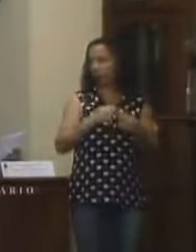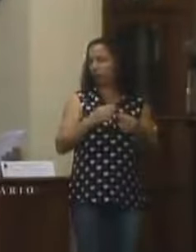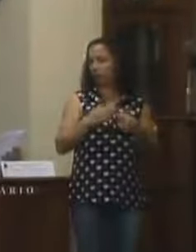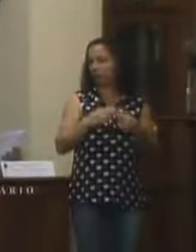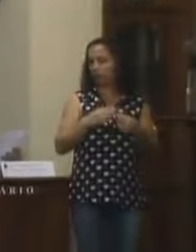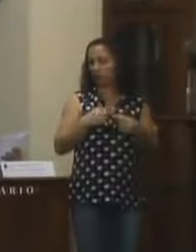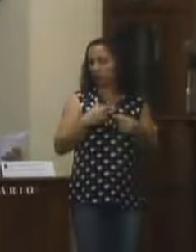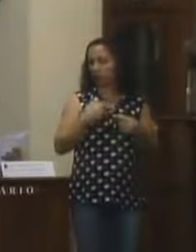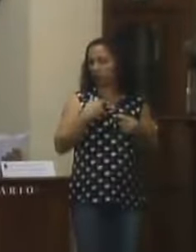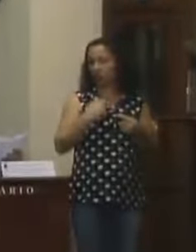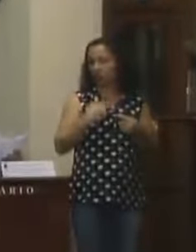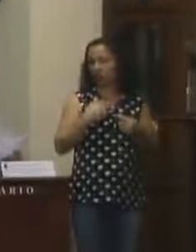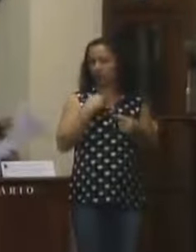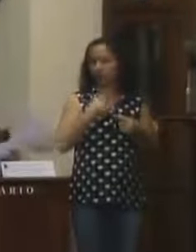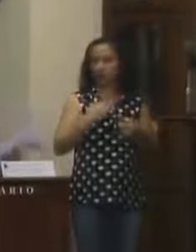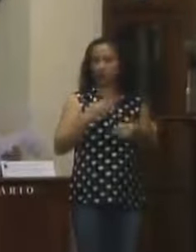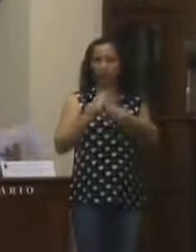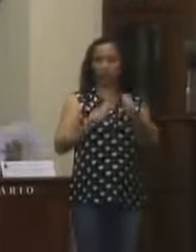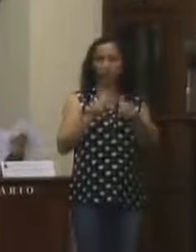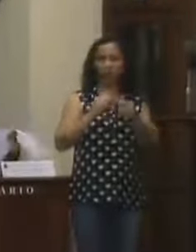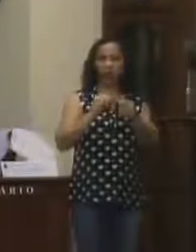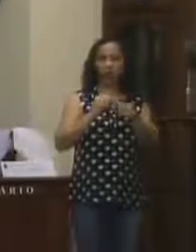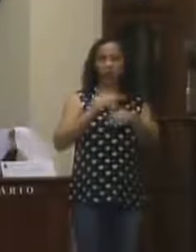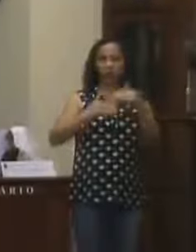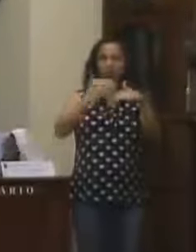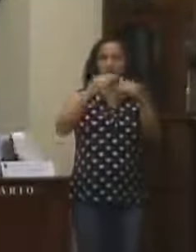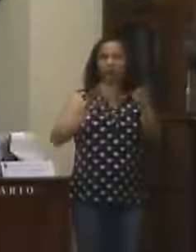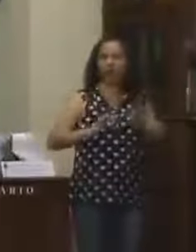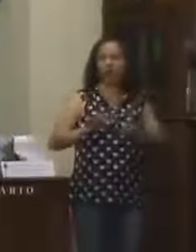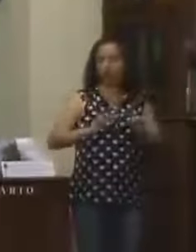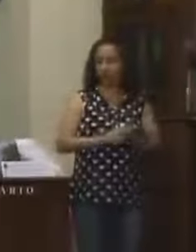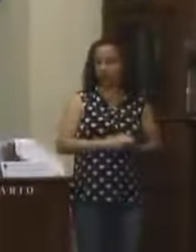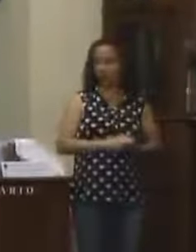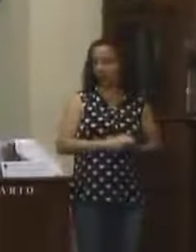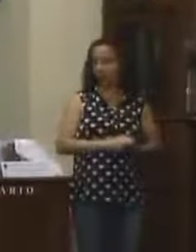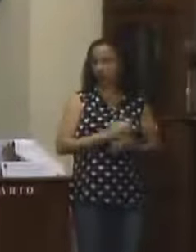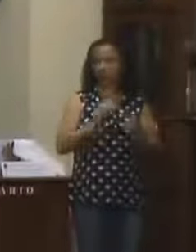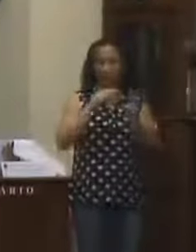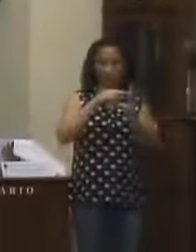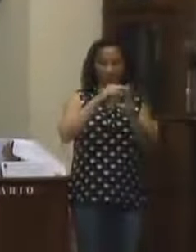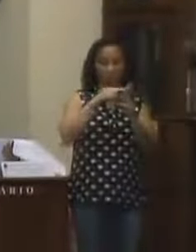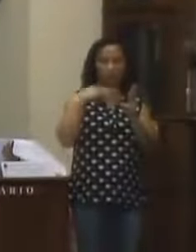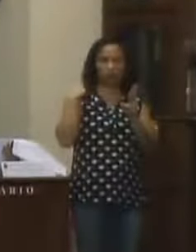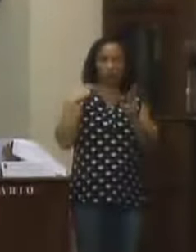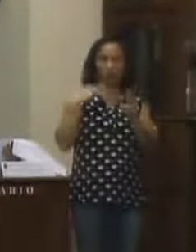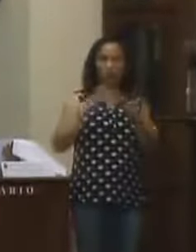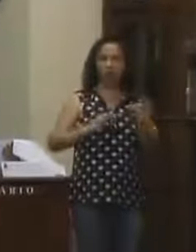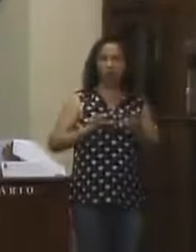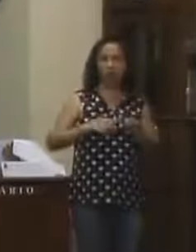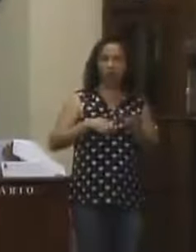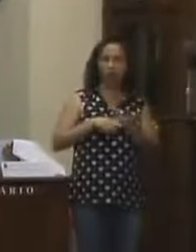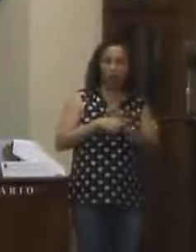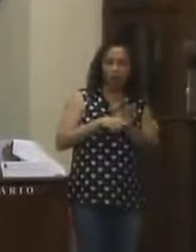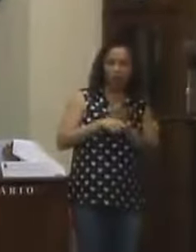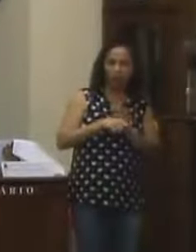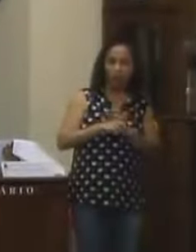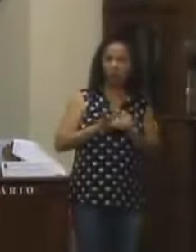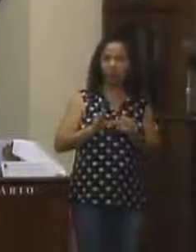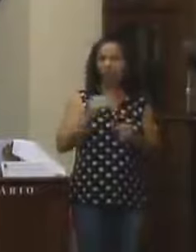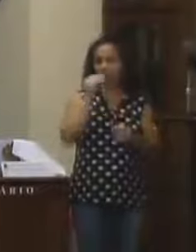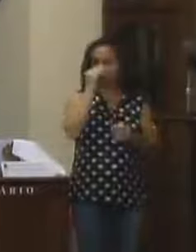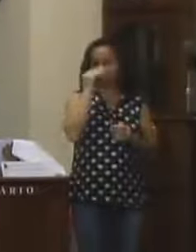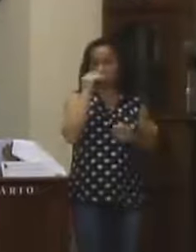preposição, pelas razões que passa a expor. Ao examinar o presente projeto de lei ordinária, verifica-se que a matéria é de competência exclusivamente dos